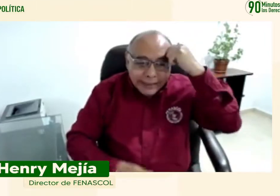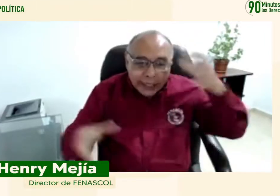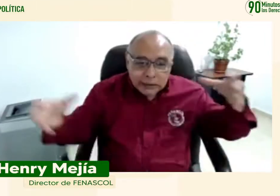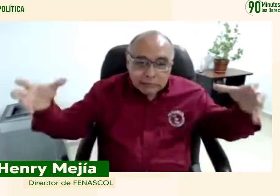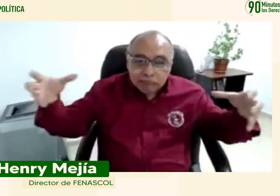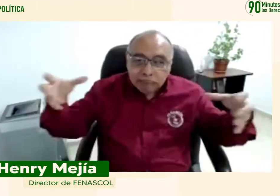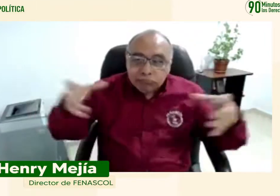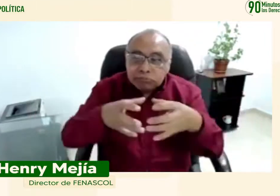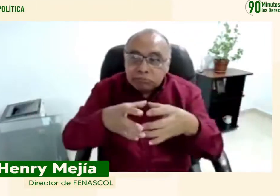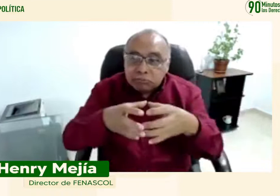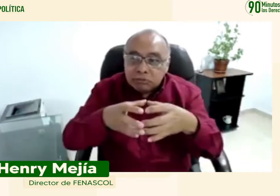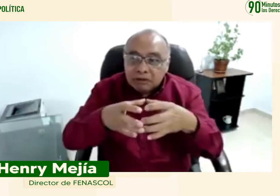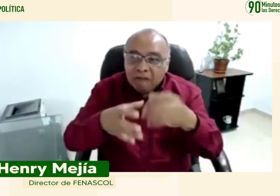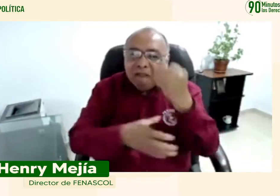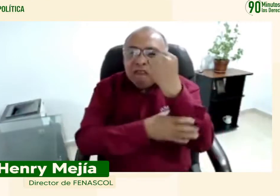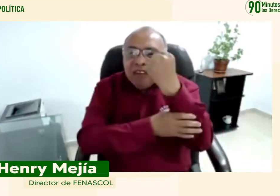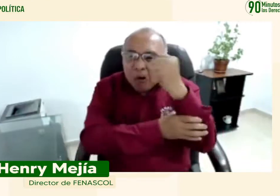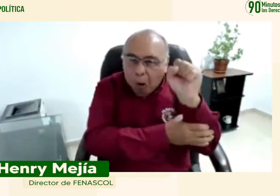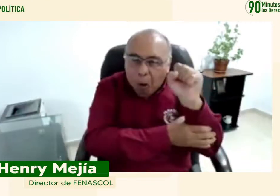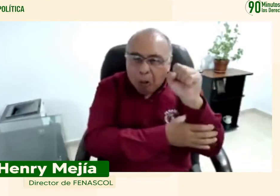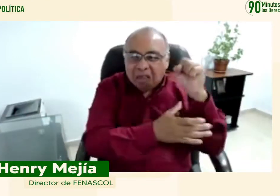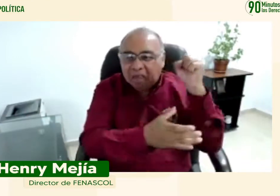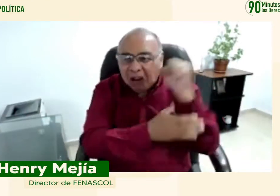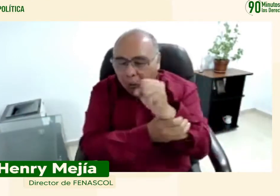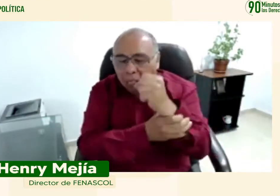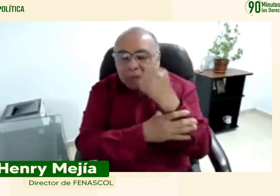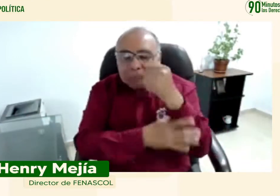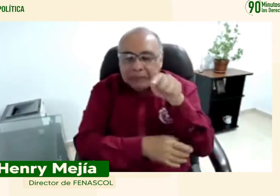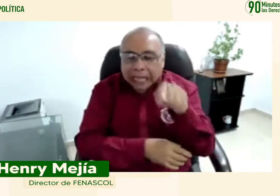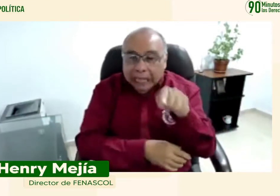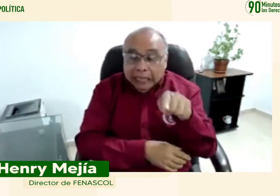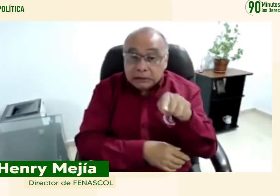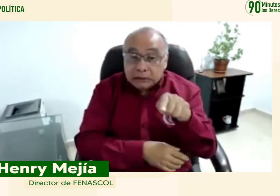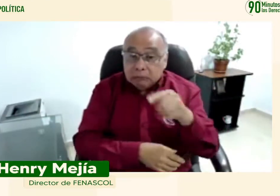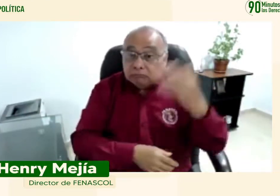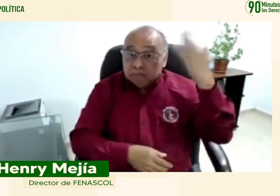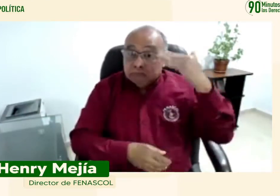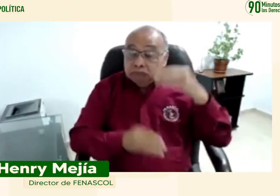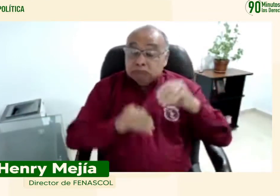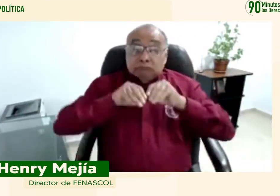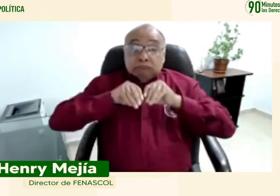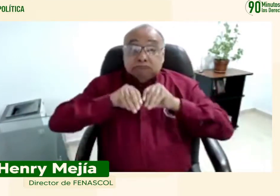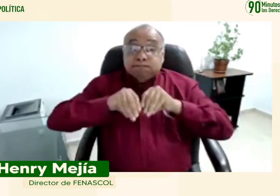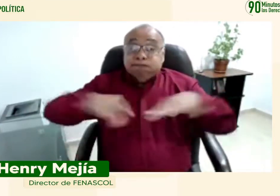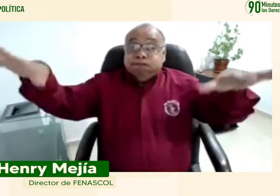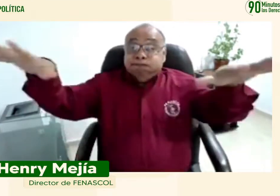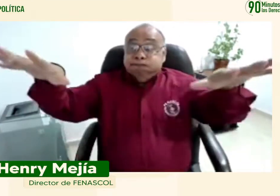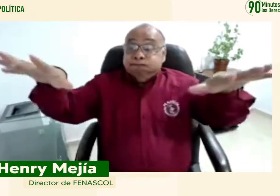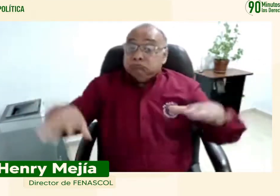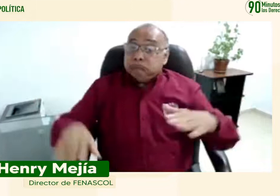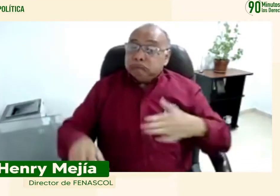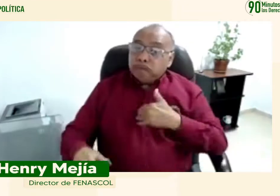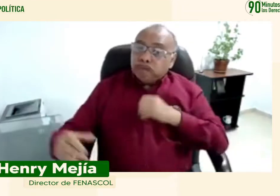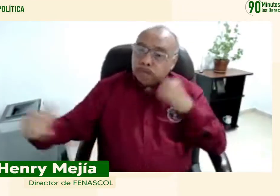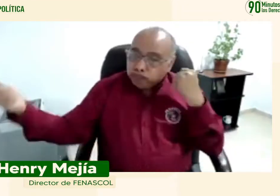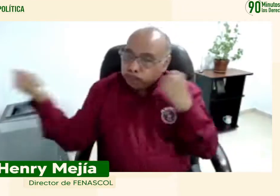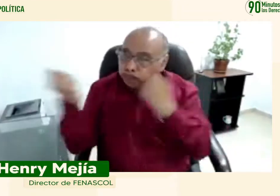la federación de profesores no se da si bueno lo pueden hacer de esa manera y allí